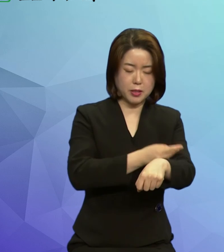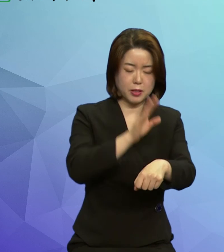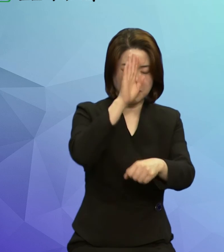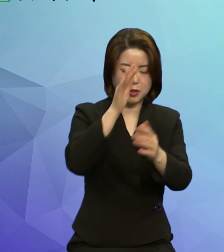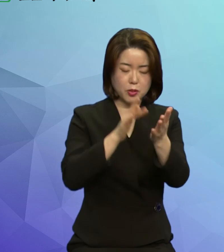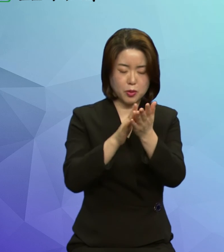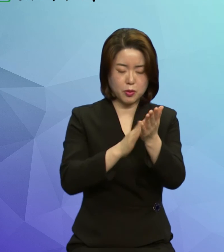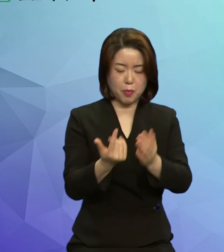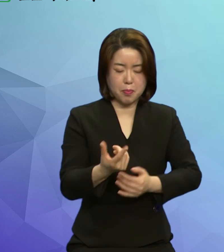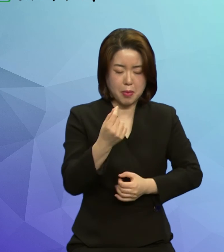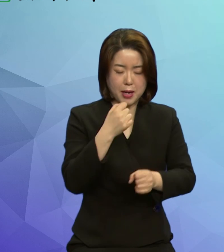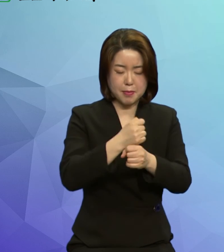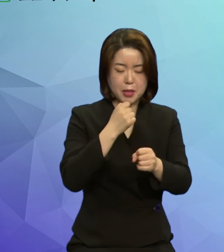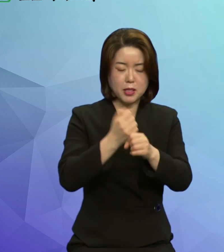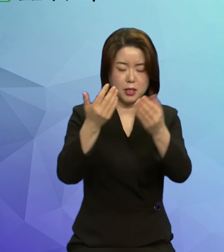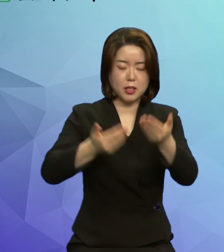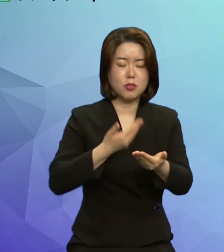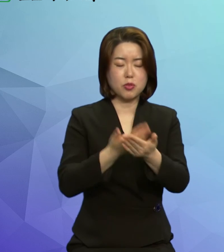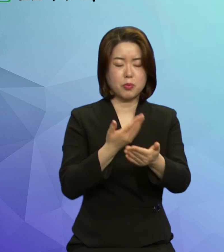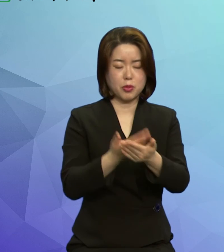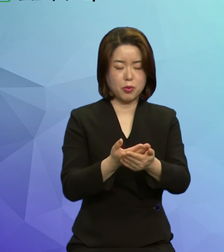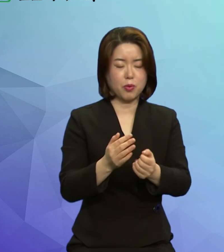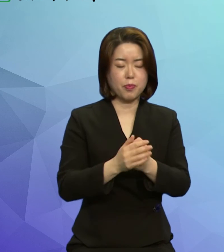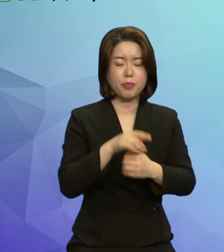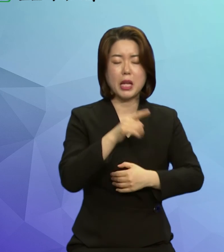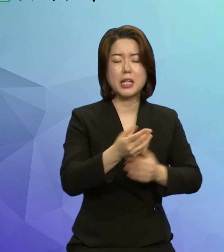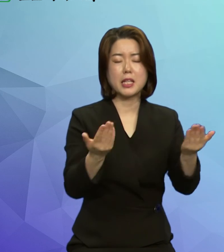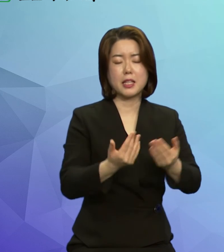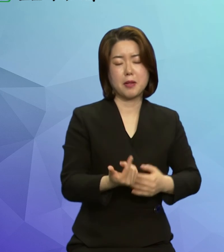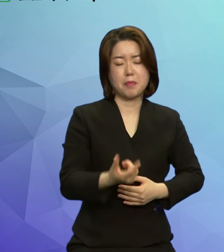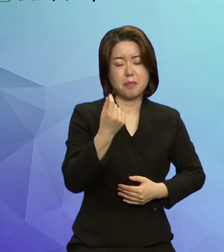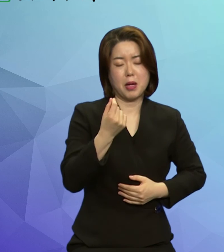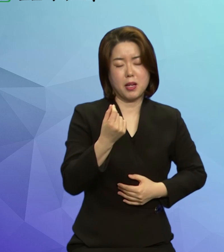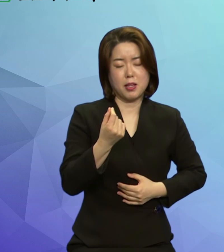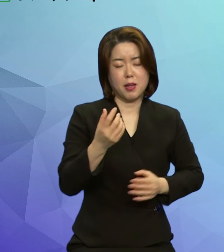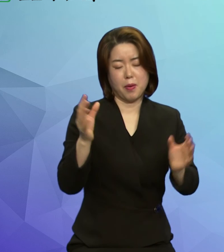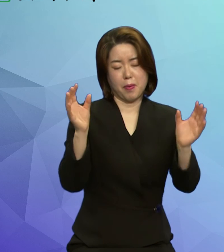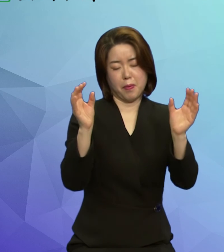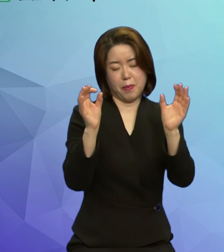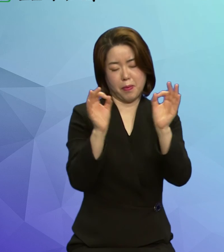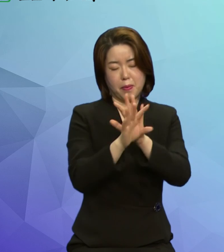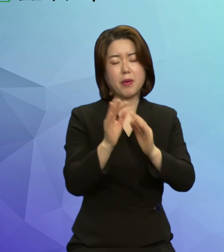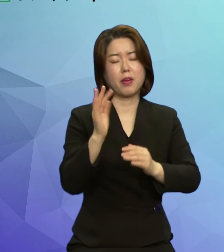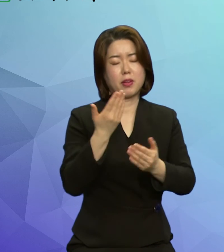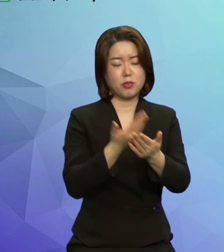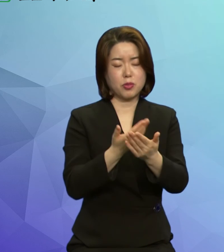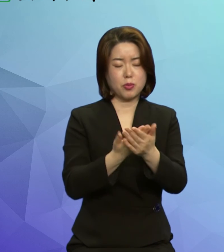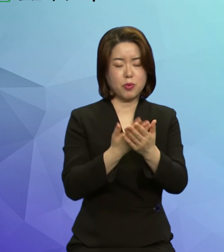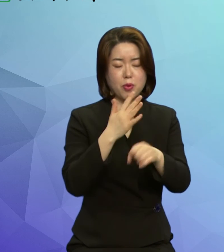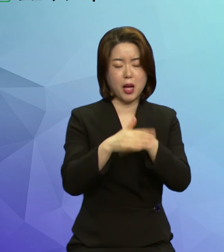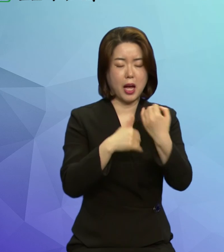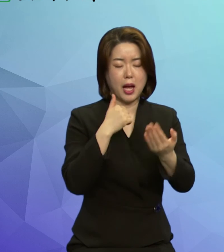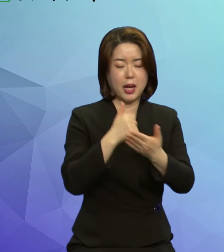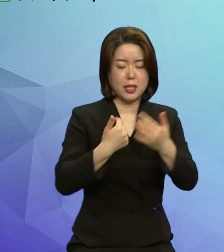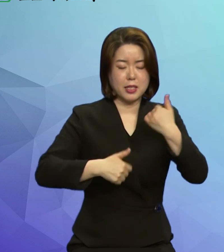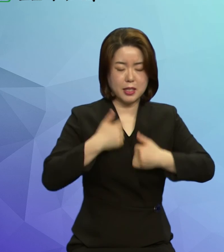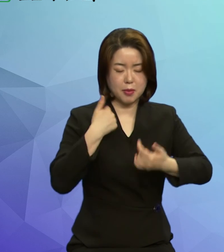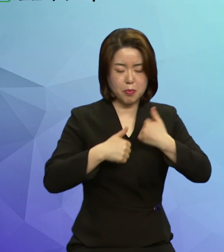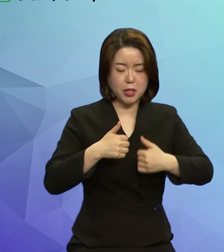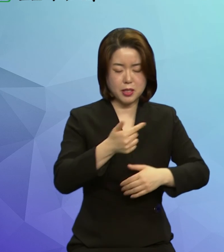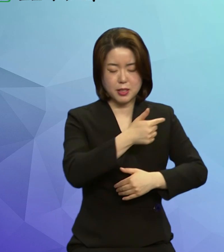치료제가 속히 개발되게 하시고 하나님, 이 일이 속히 지나가게 하시되 하나님의